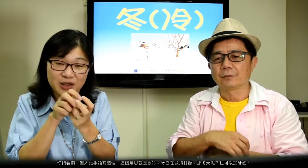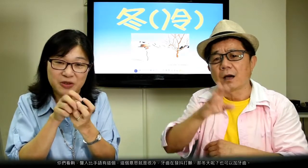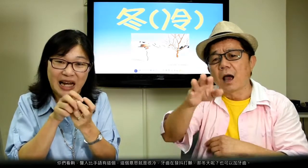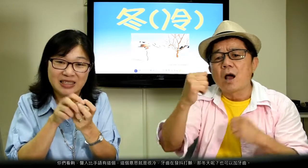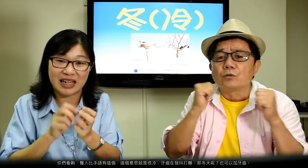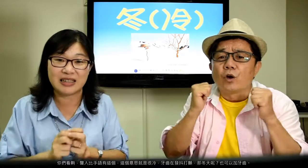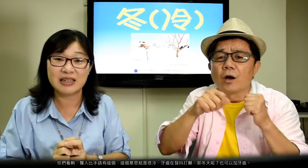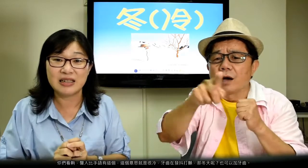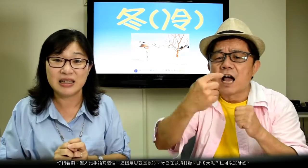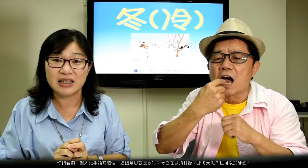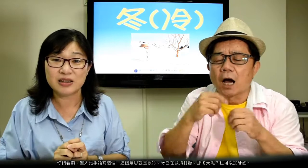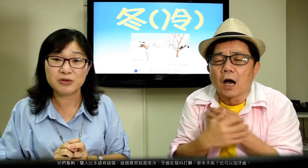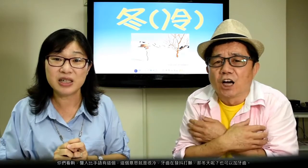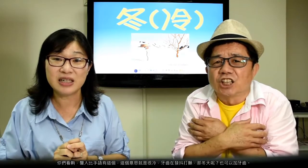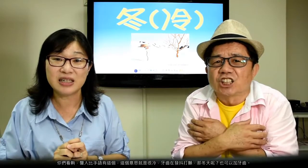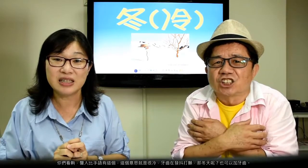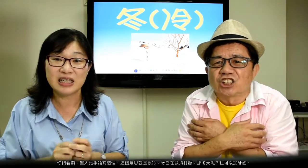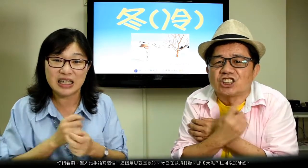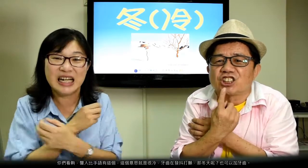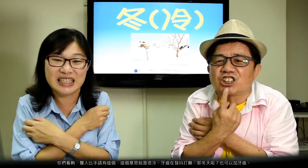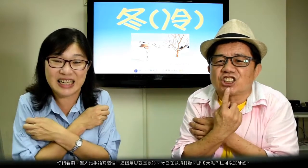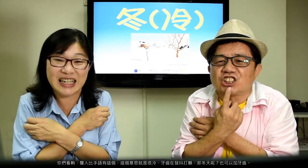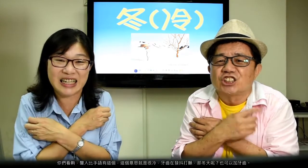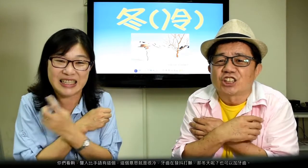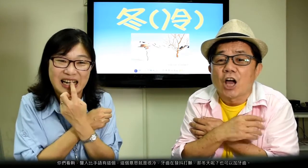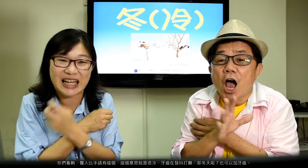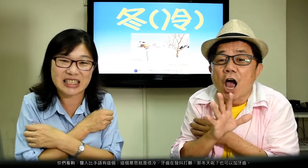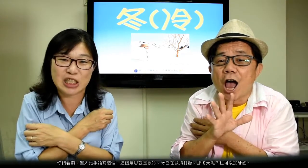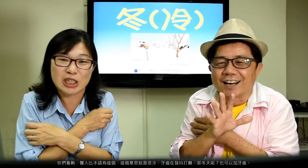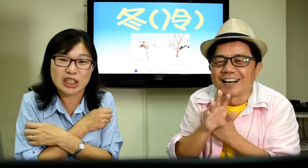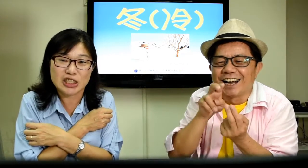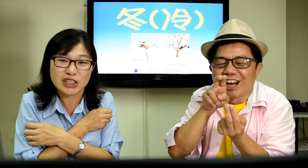抖打颤。那冬天呢，也可以加牙齿，